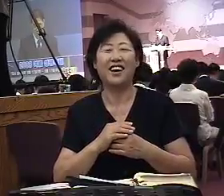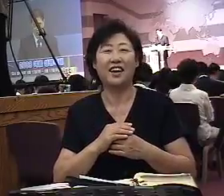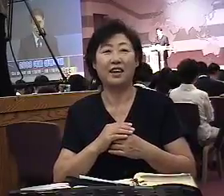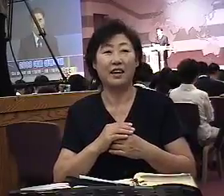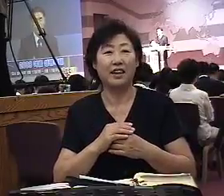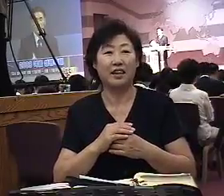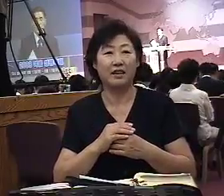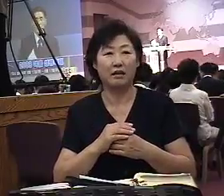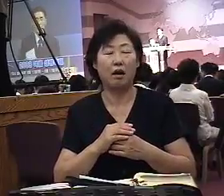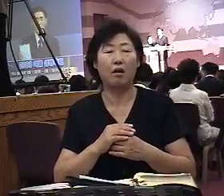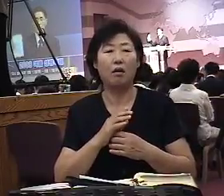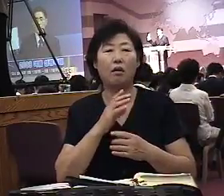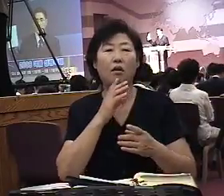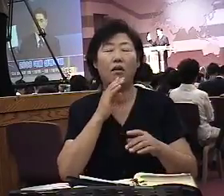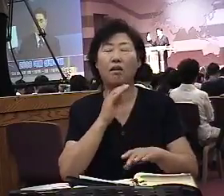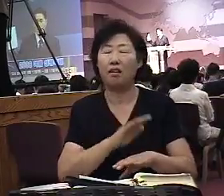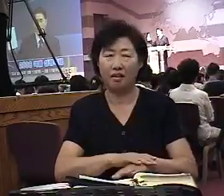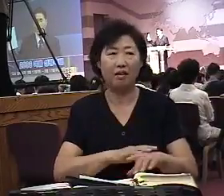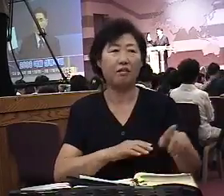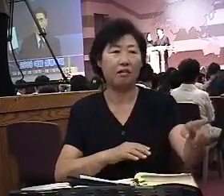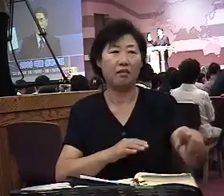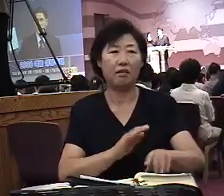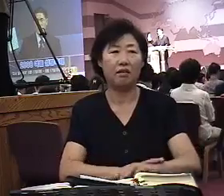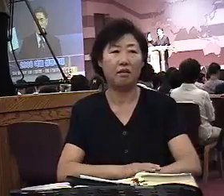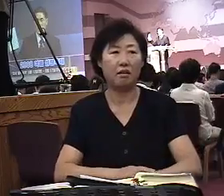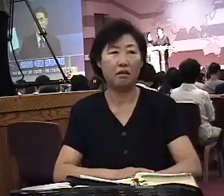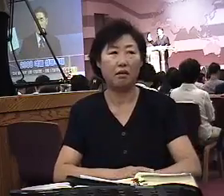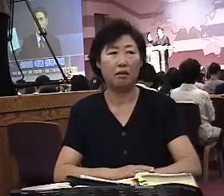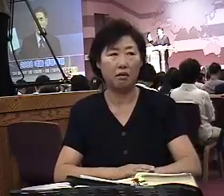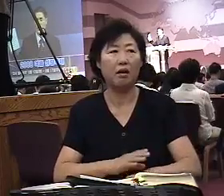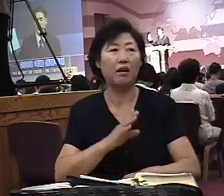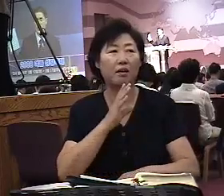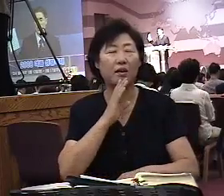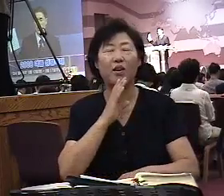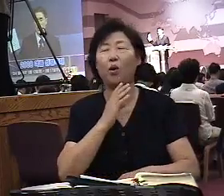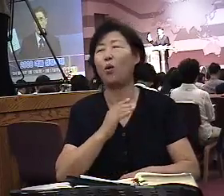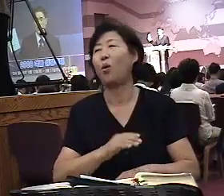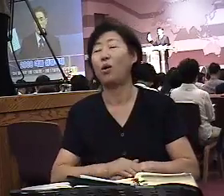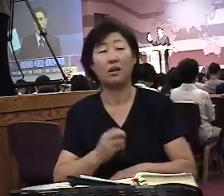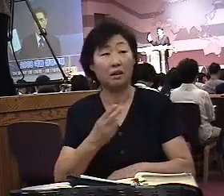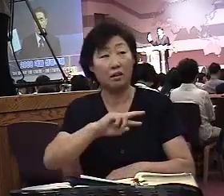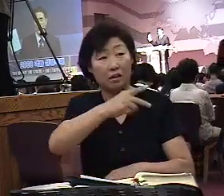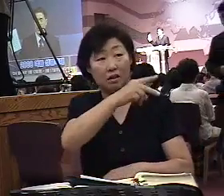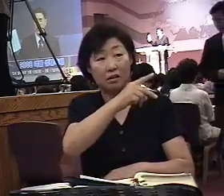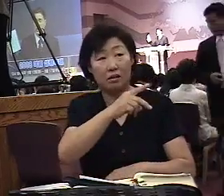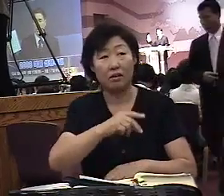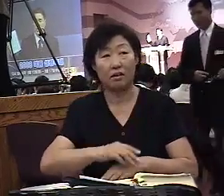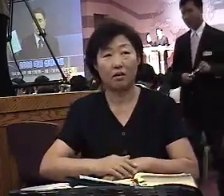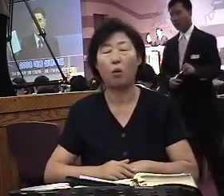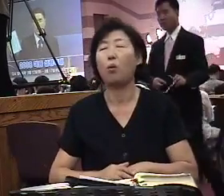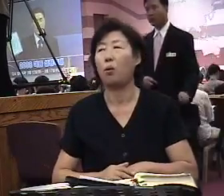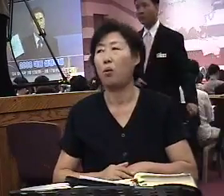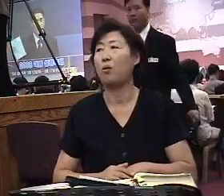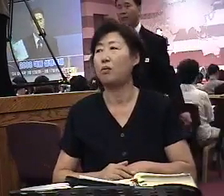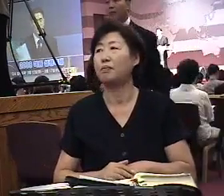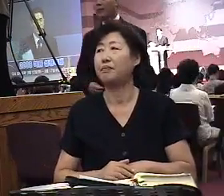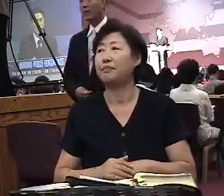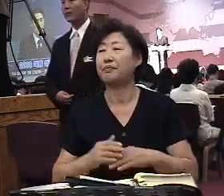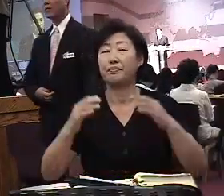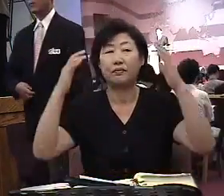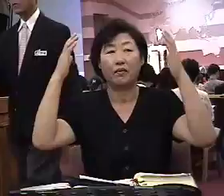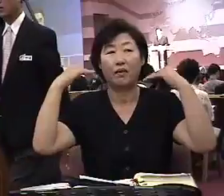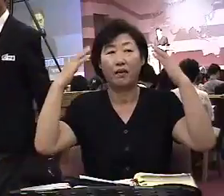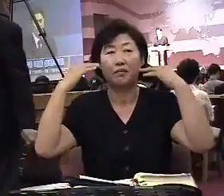믿습니다. 뒷면에 보시면 기도 제목이 나와 있습니다. 가지고 다니시면서 꼭 위에서 기도해 주시고 이제